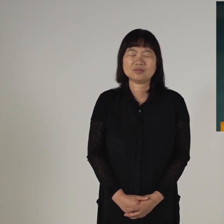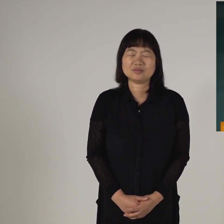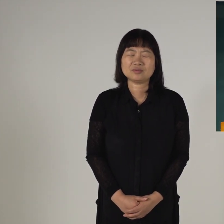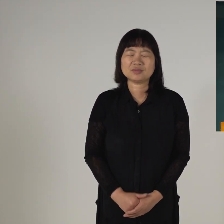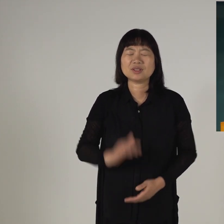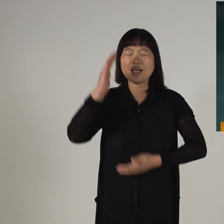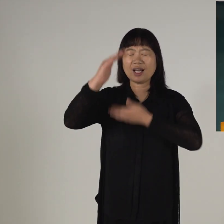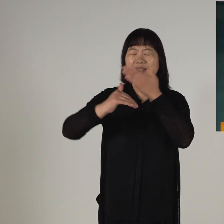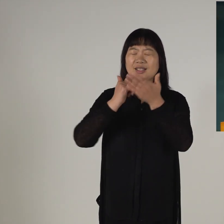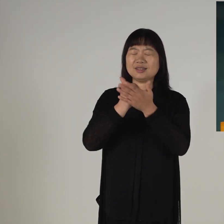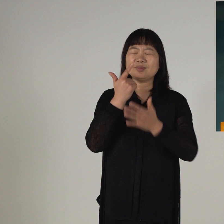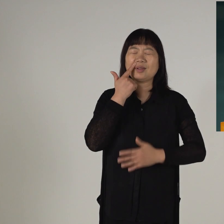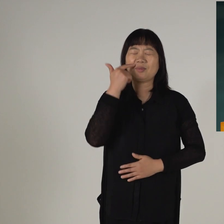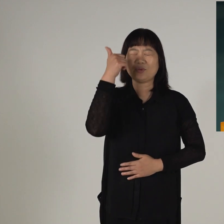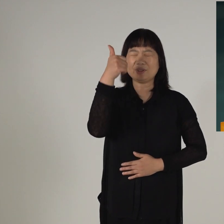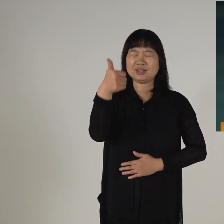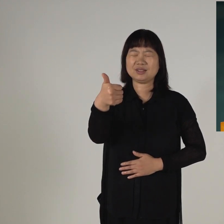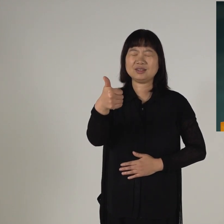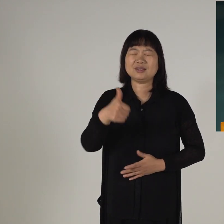하나님 아버지,